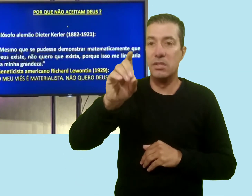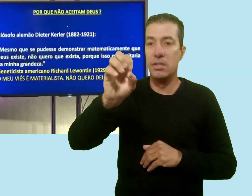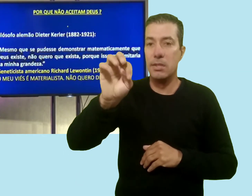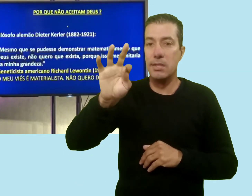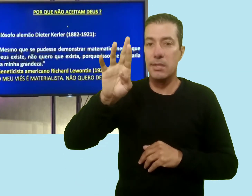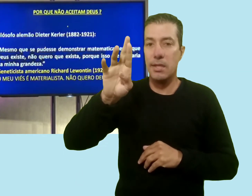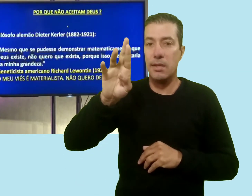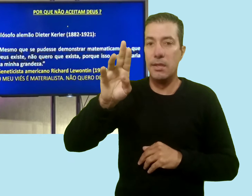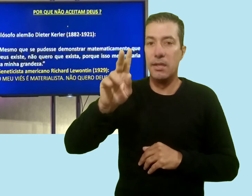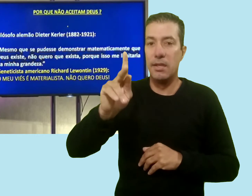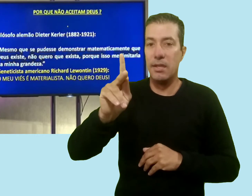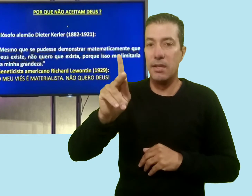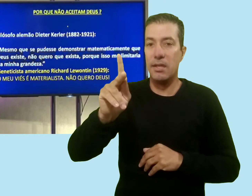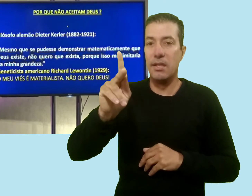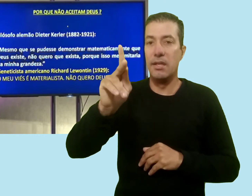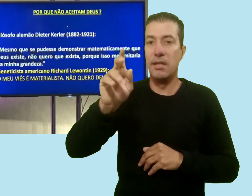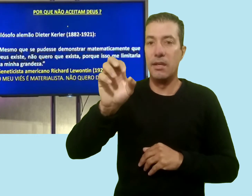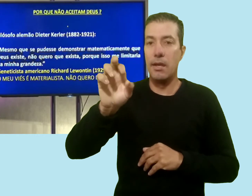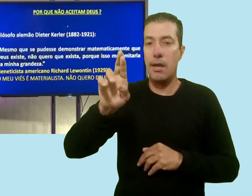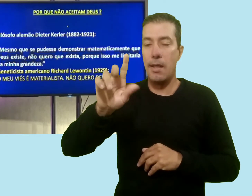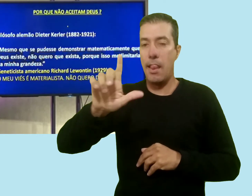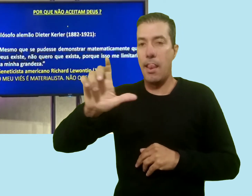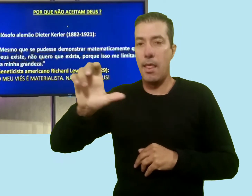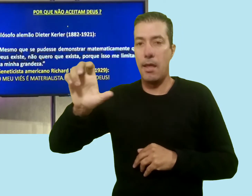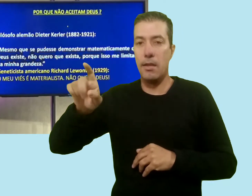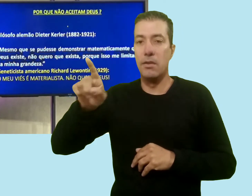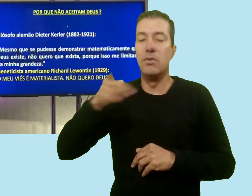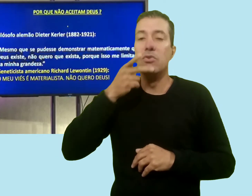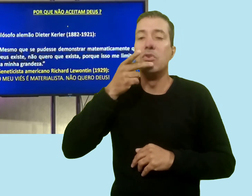O filósofo alemão Dieter Kerler